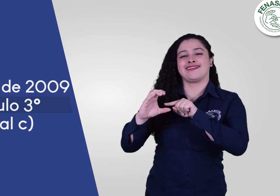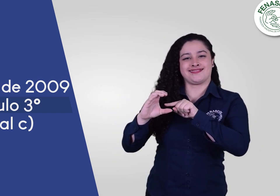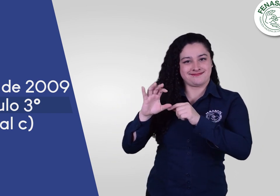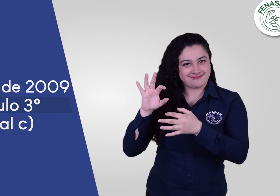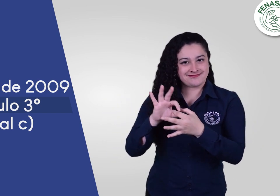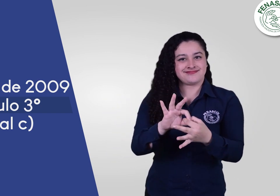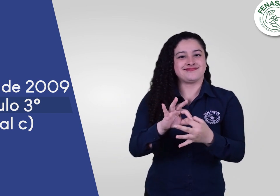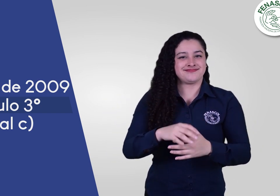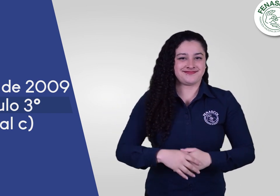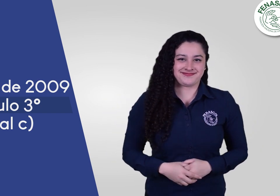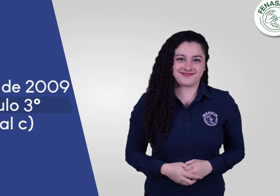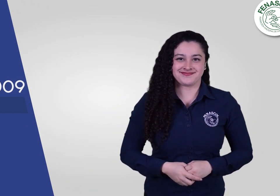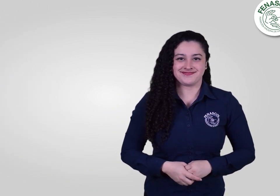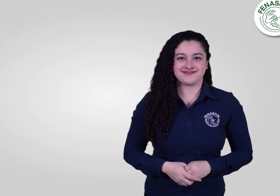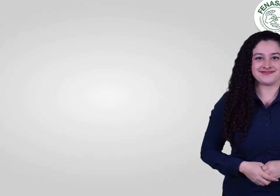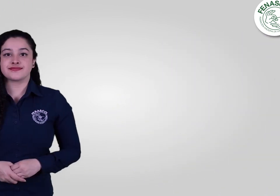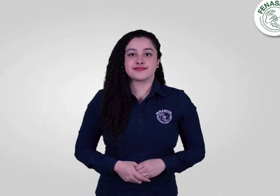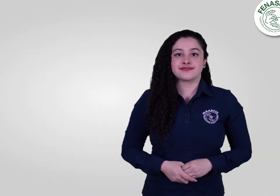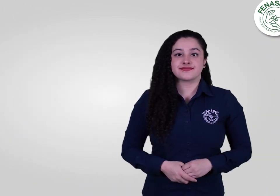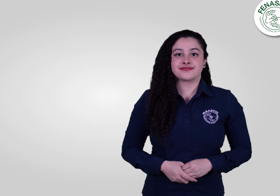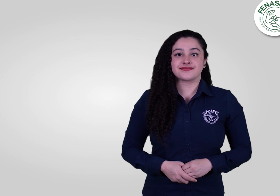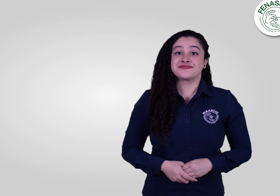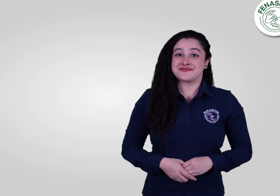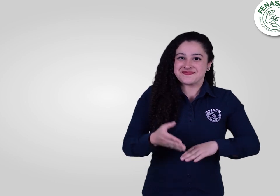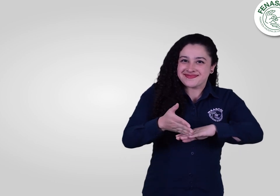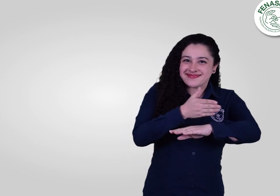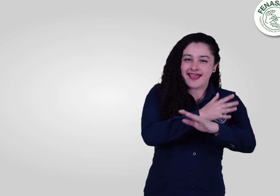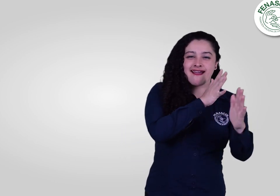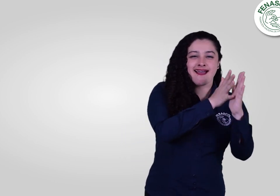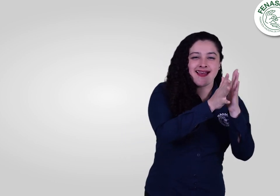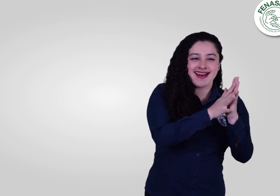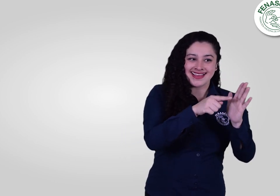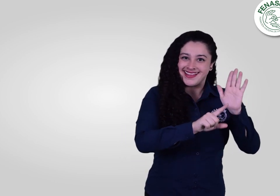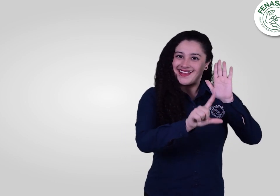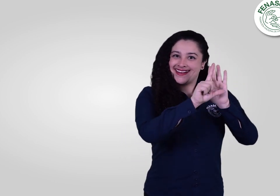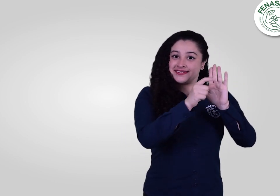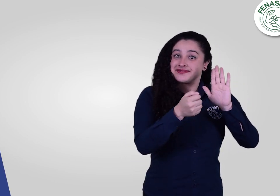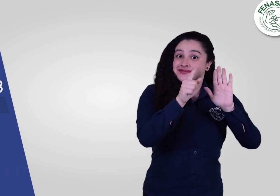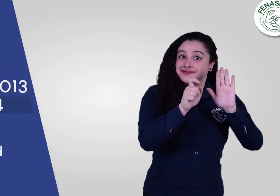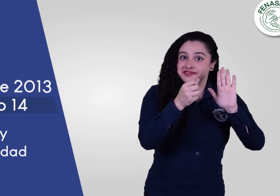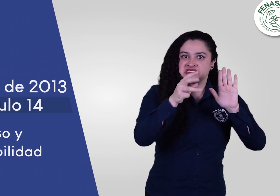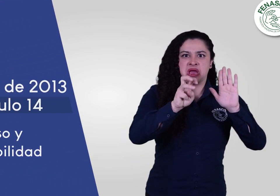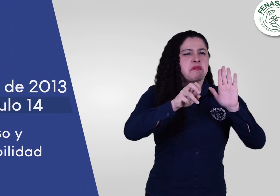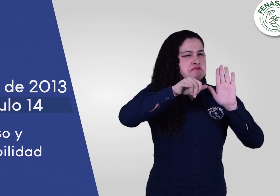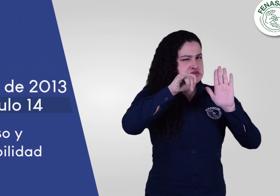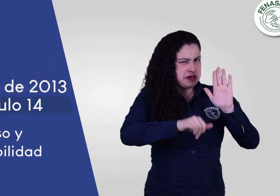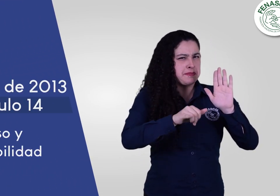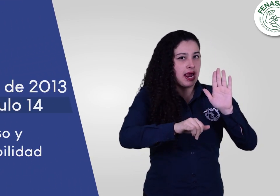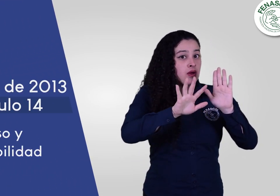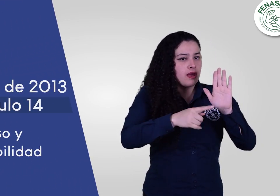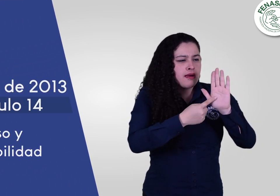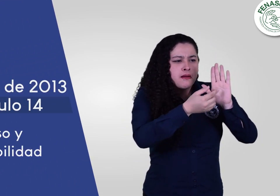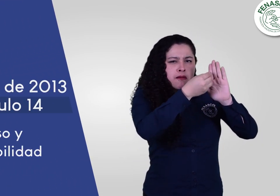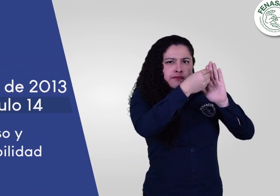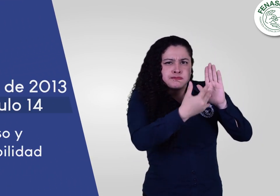2009 la misma ley 1618 Establece en su Artículo 14